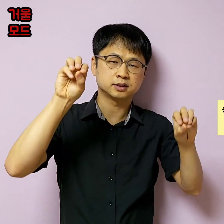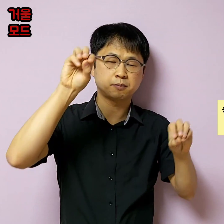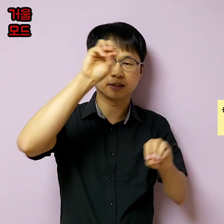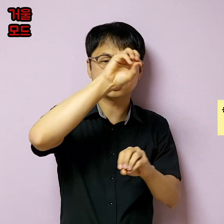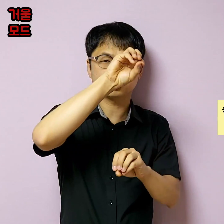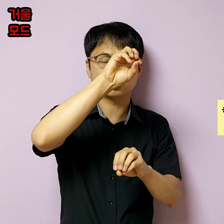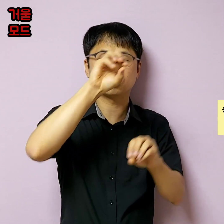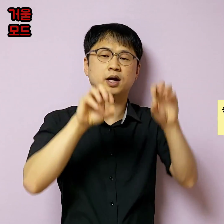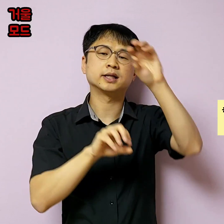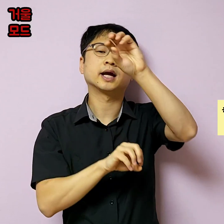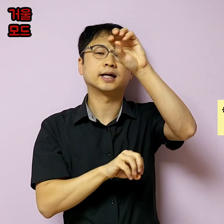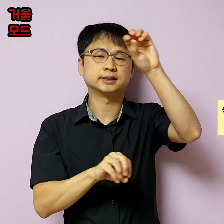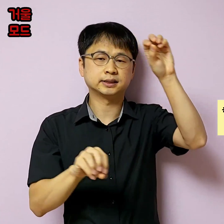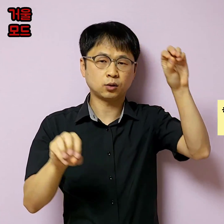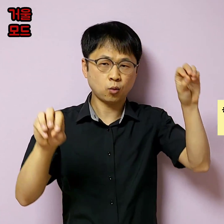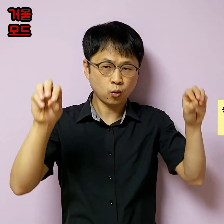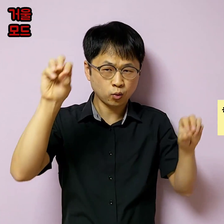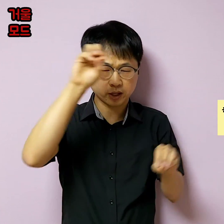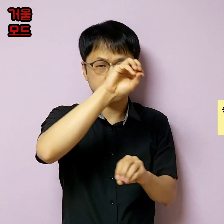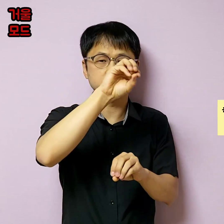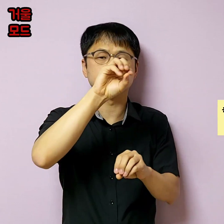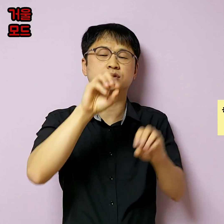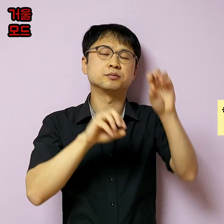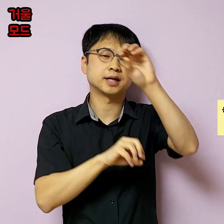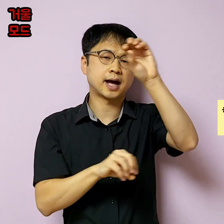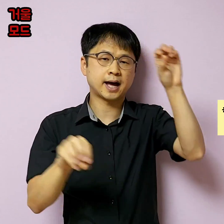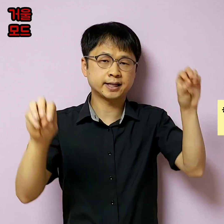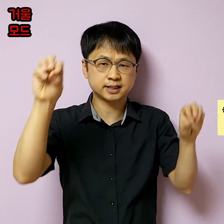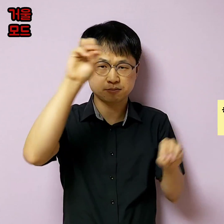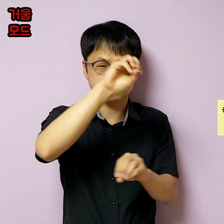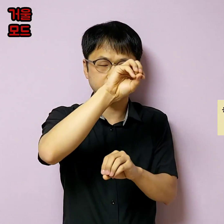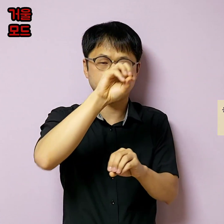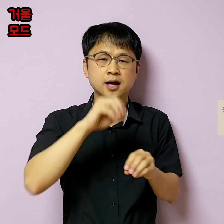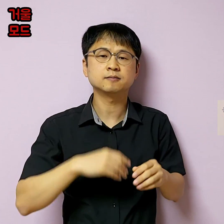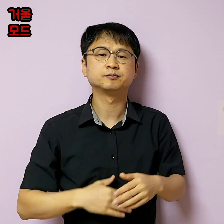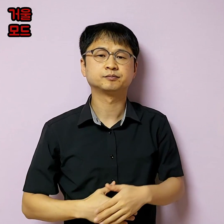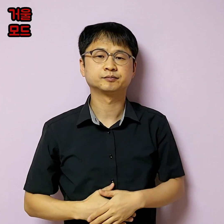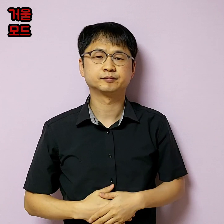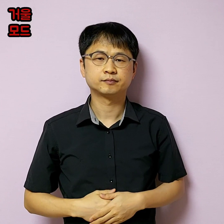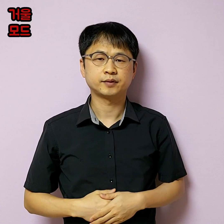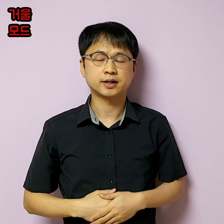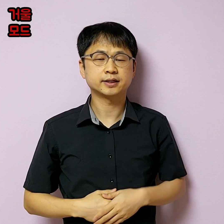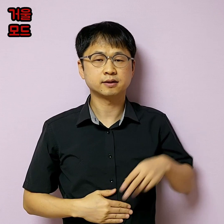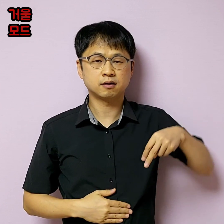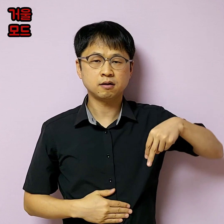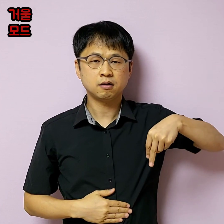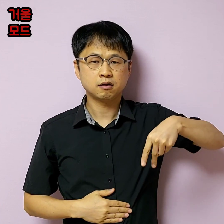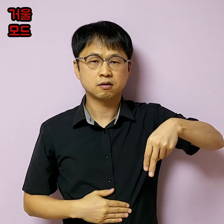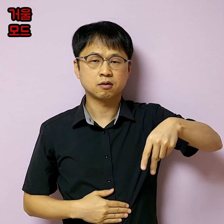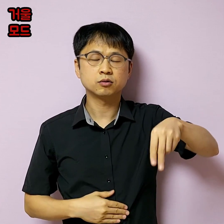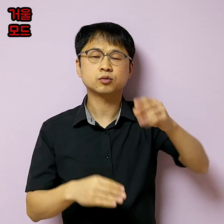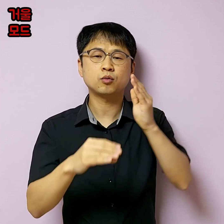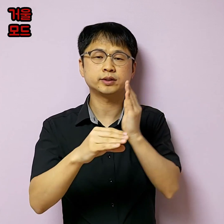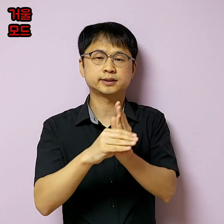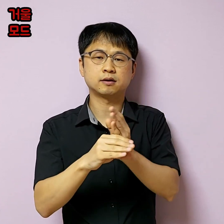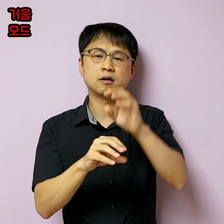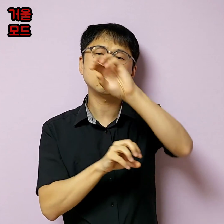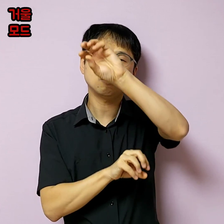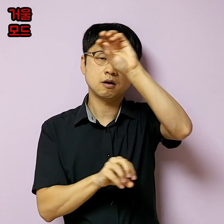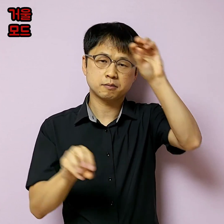완전 반대쪽으로 돌아갈 때까지 오래 걸리는 모습입니다. 한참입니다. 네, 그래서 걷고 있어